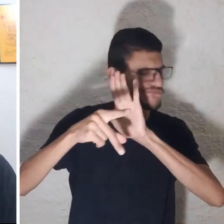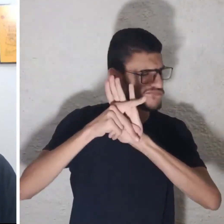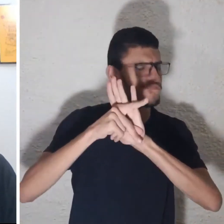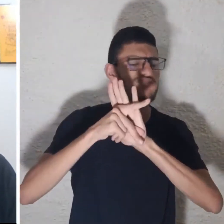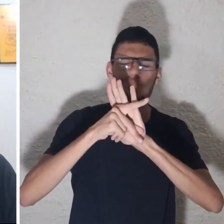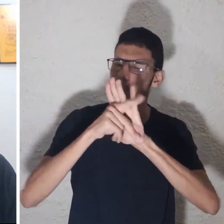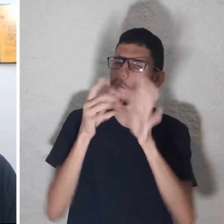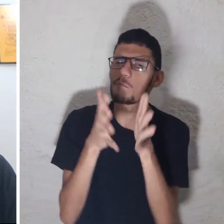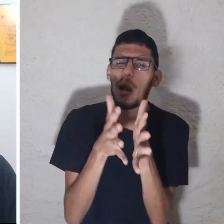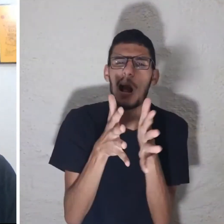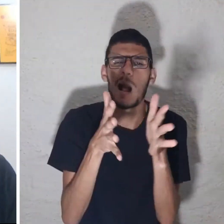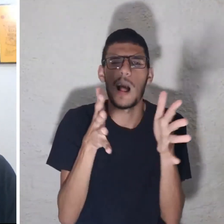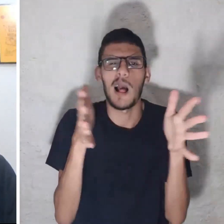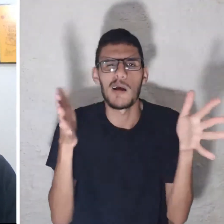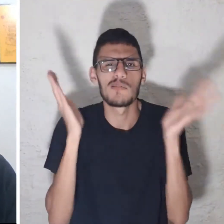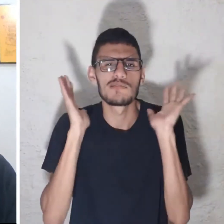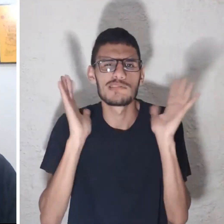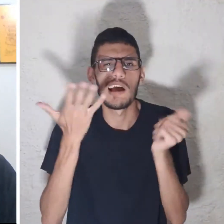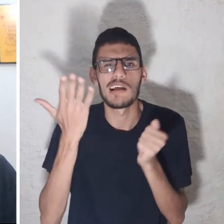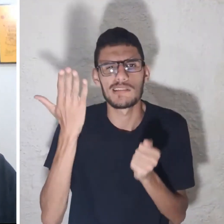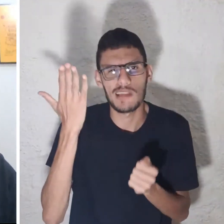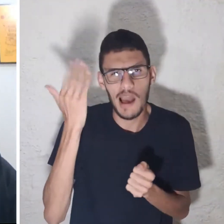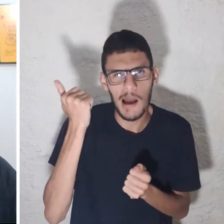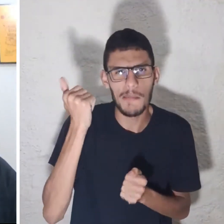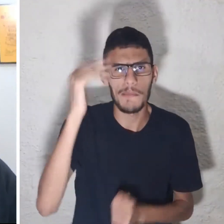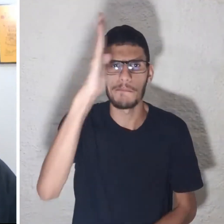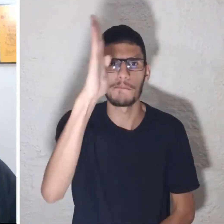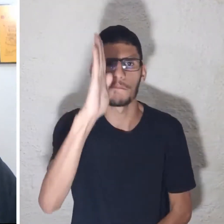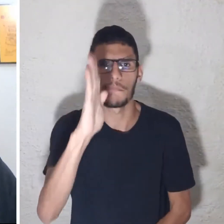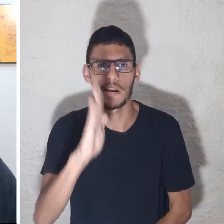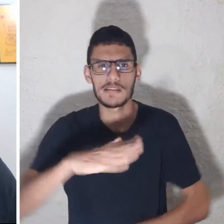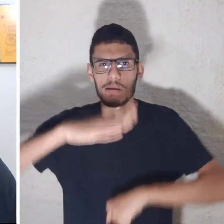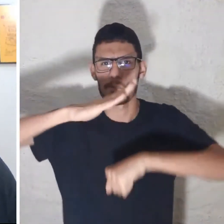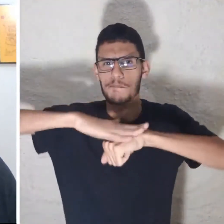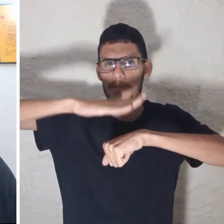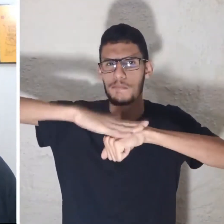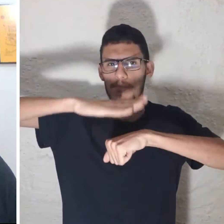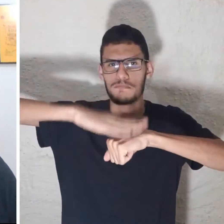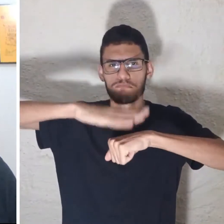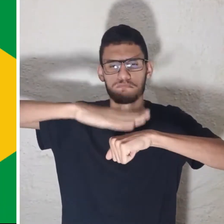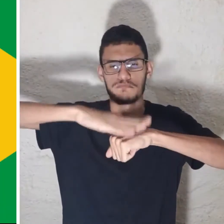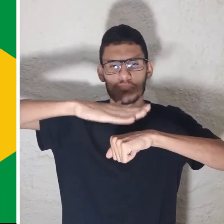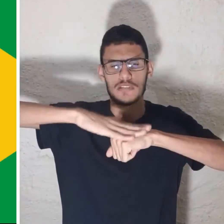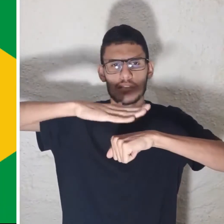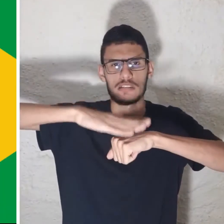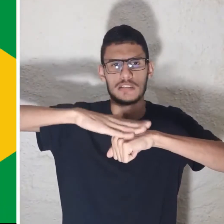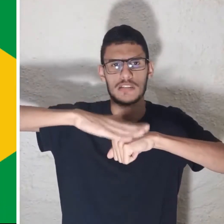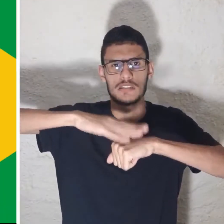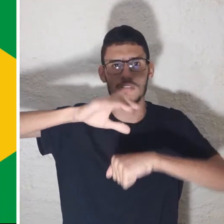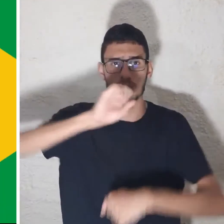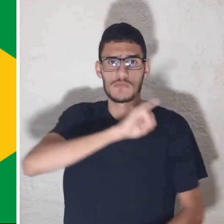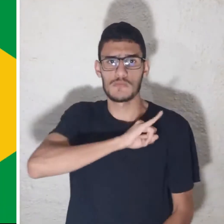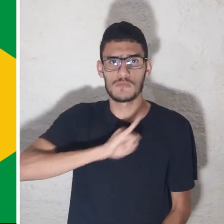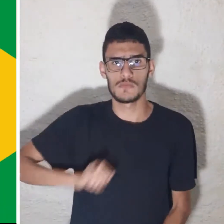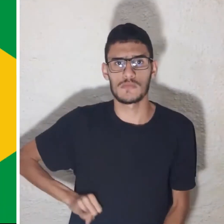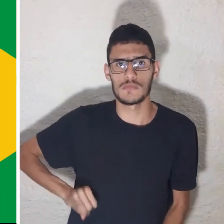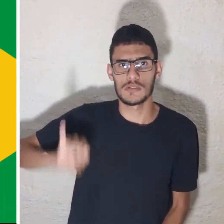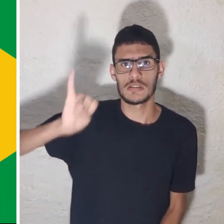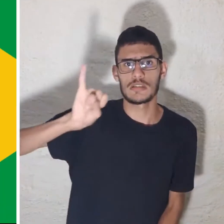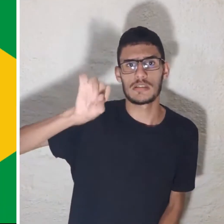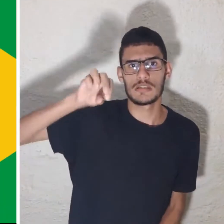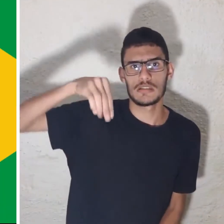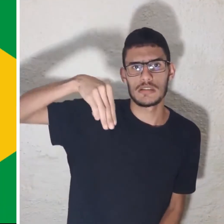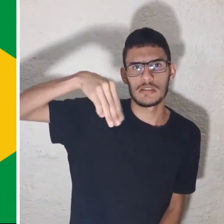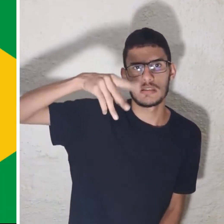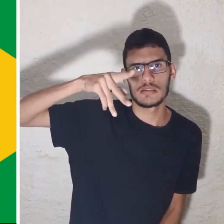um período um pouco maior, que é conhecido como o Brasil Império. O que é o Brasil